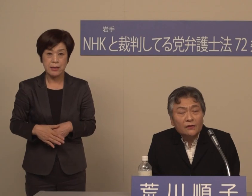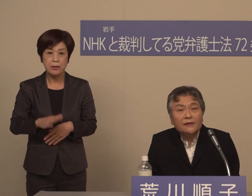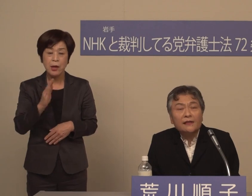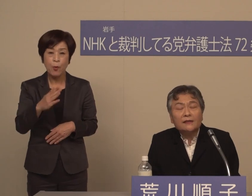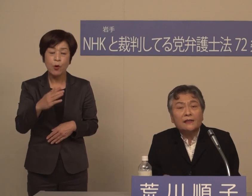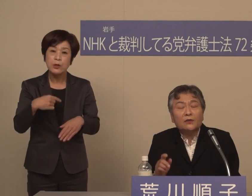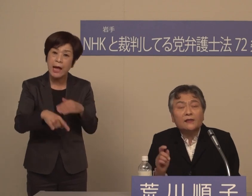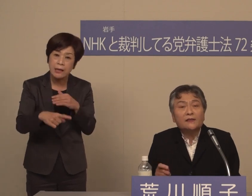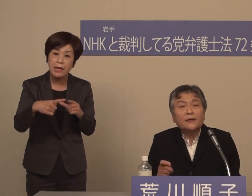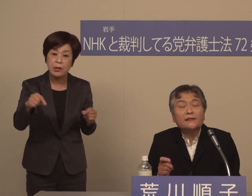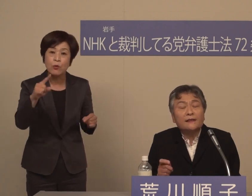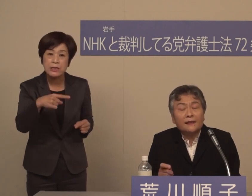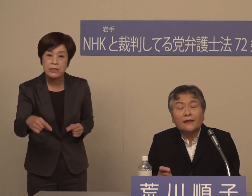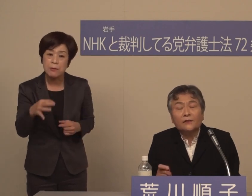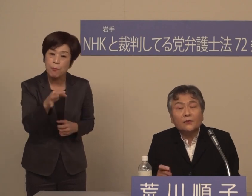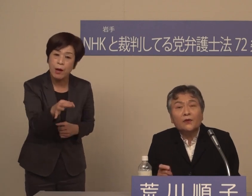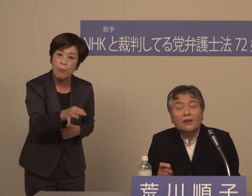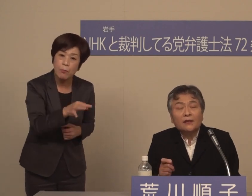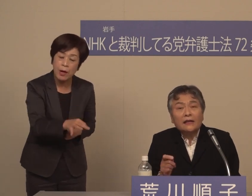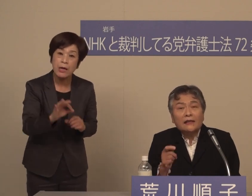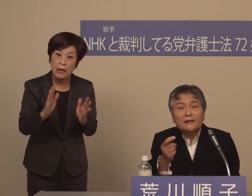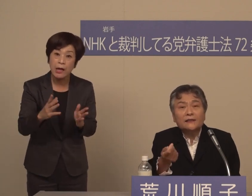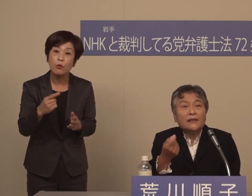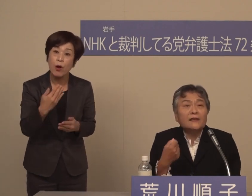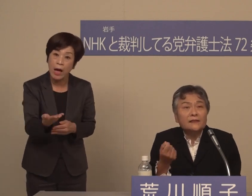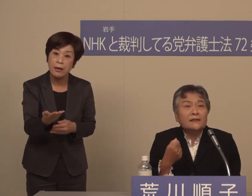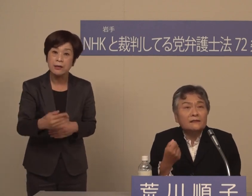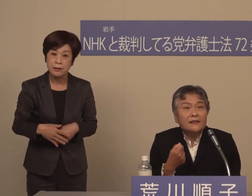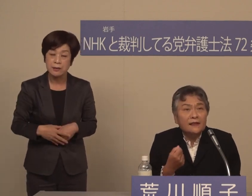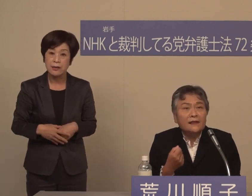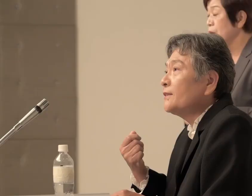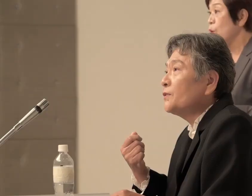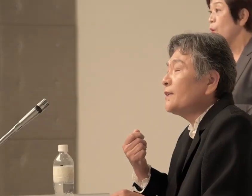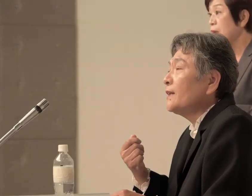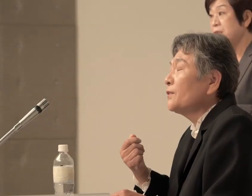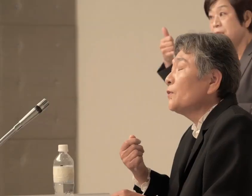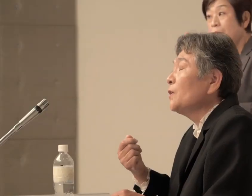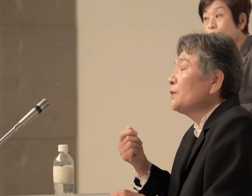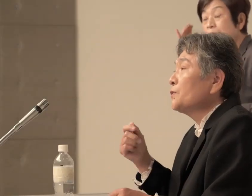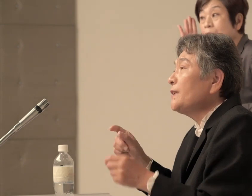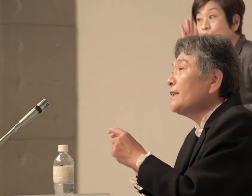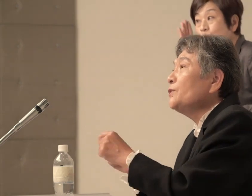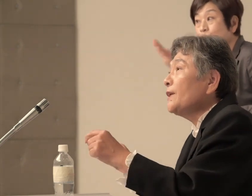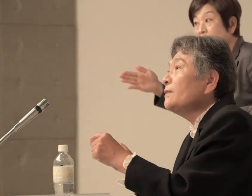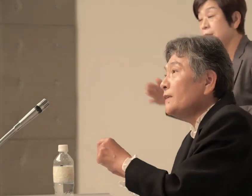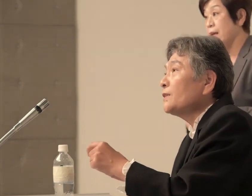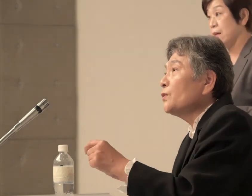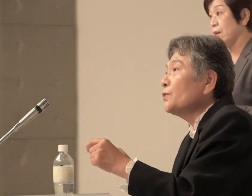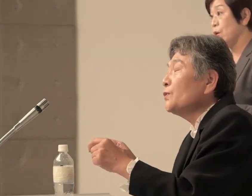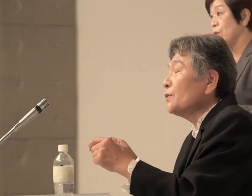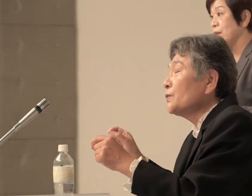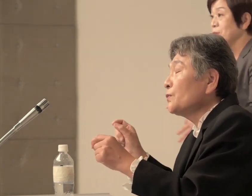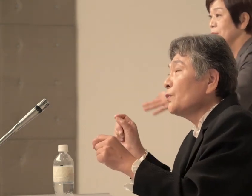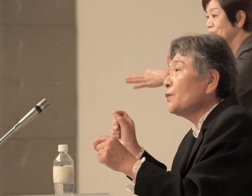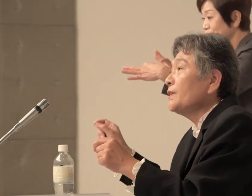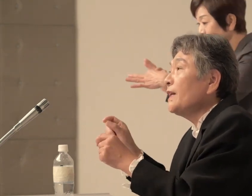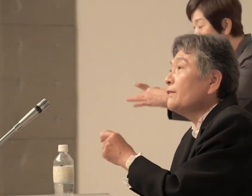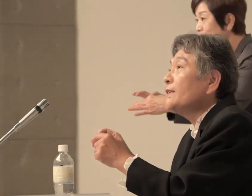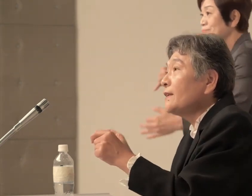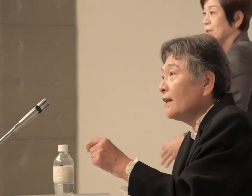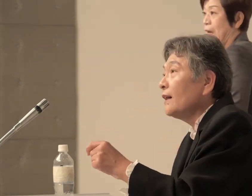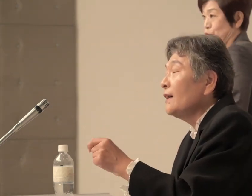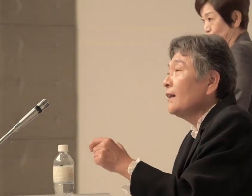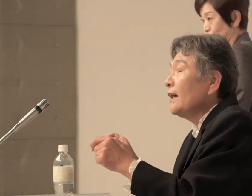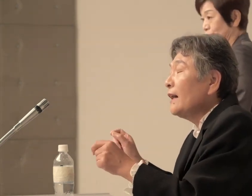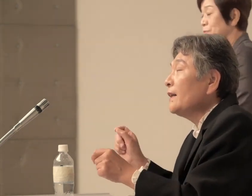よそして私は当選しましたのねあの私に電話してみてくださいそしたらあの沙木の薬でそういうところに